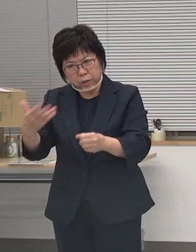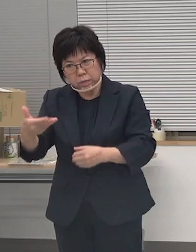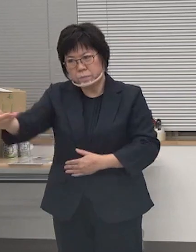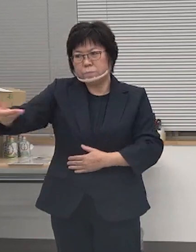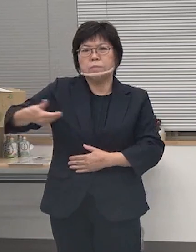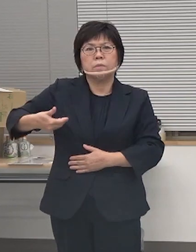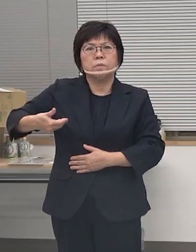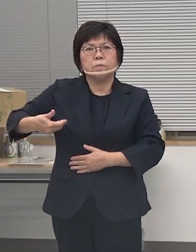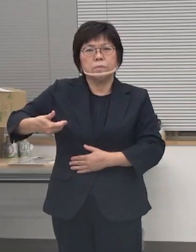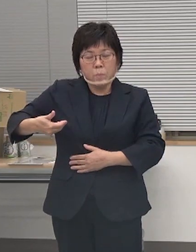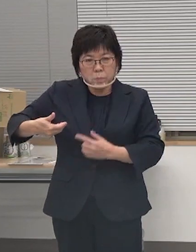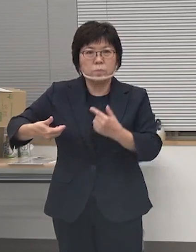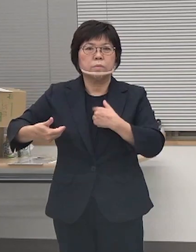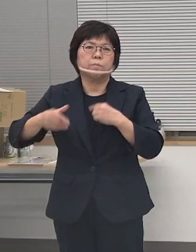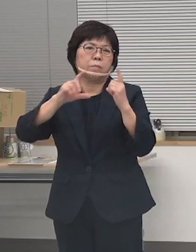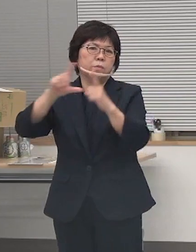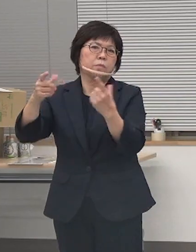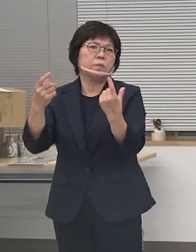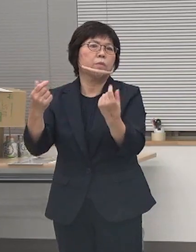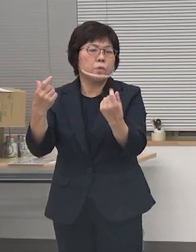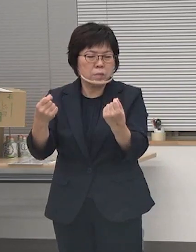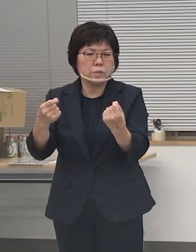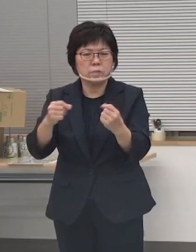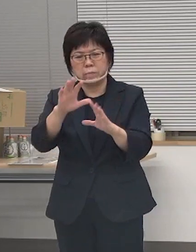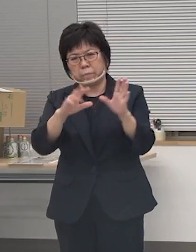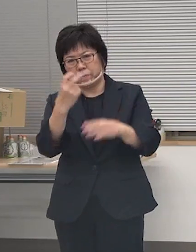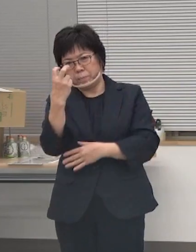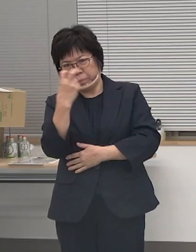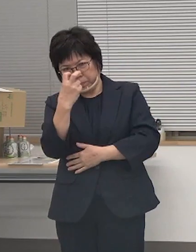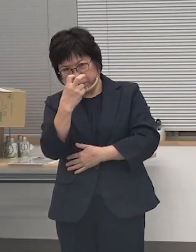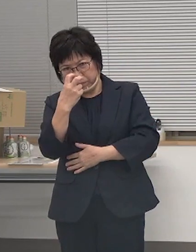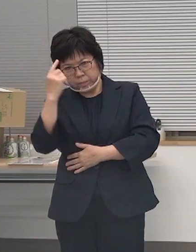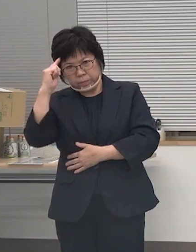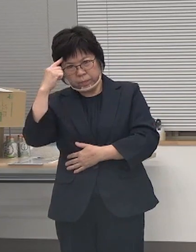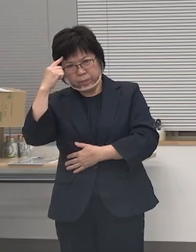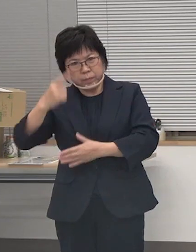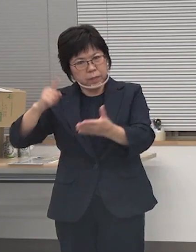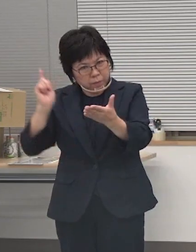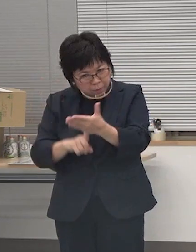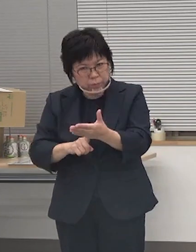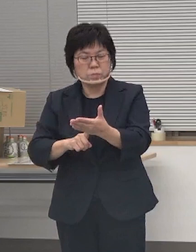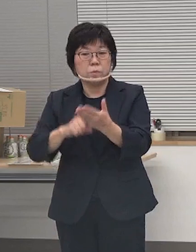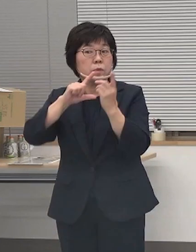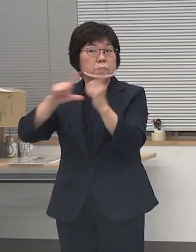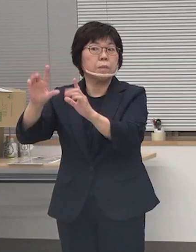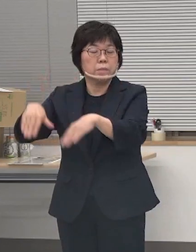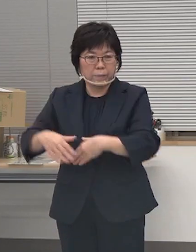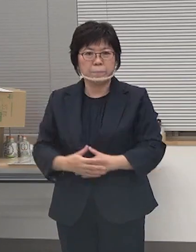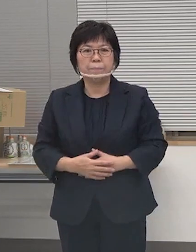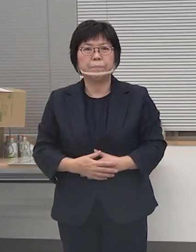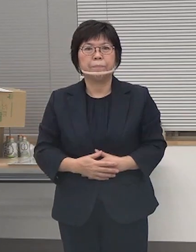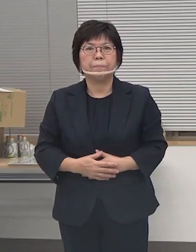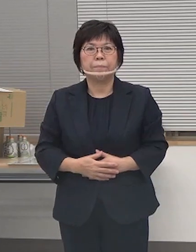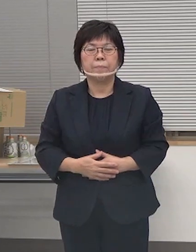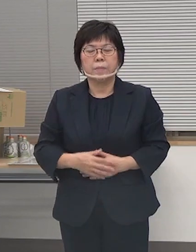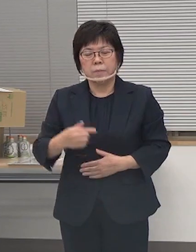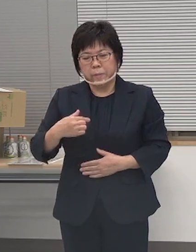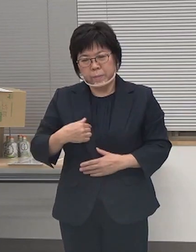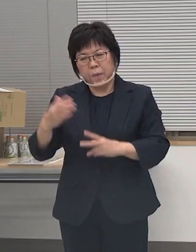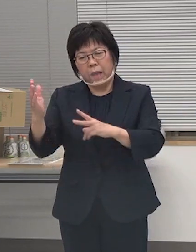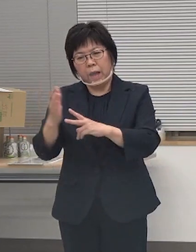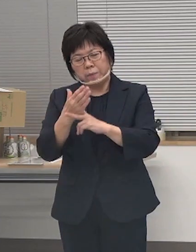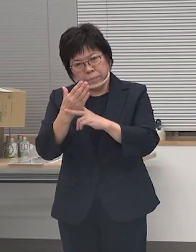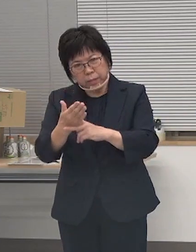ども何度も申し上げてきたとおり、総合的に判断をするというのが我々の基準であります。その上で、判断